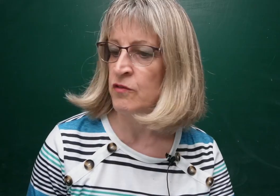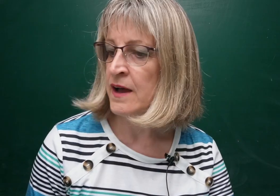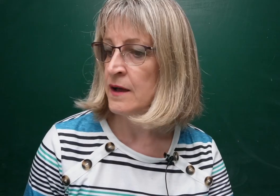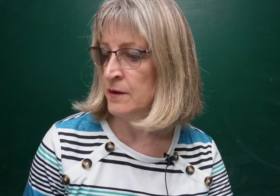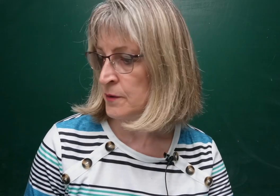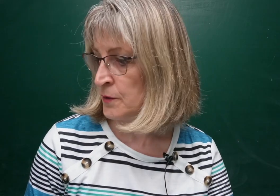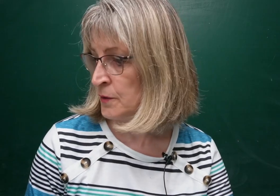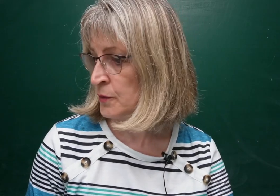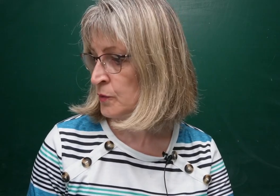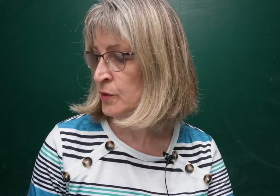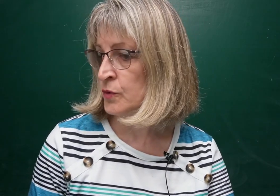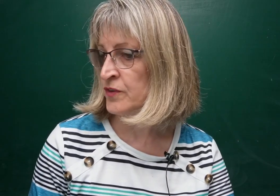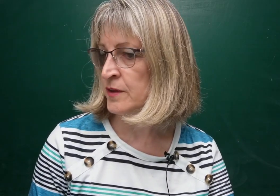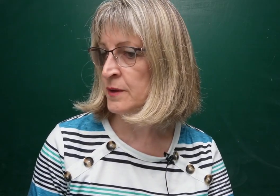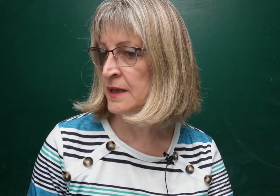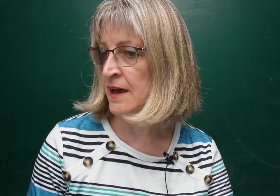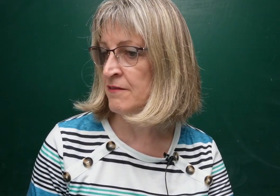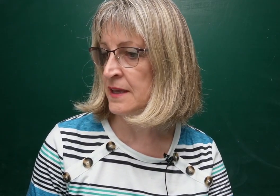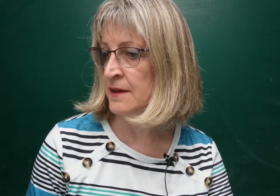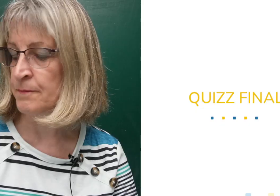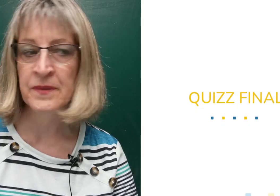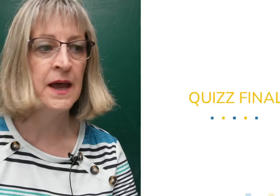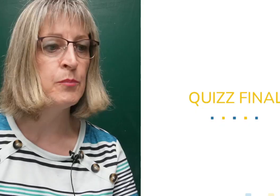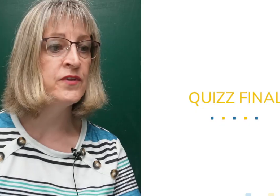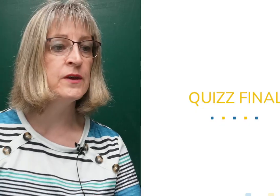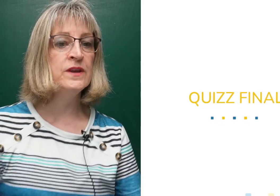va donc continuer avec un petit quiz.